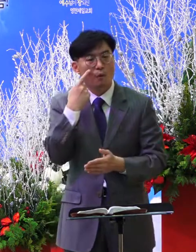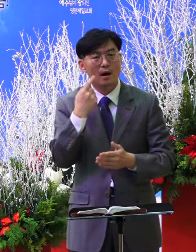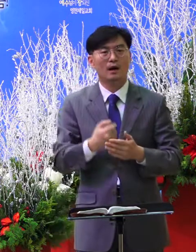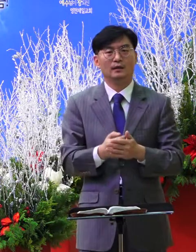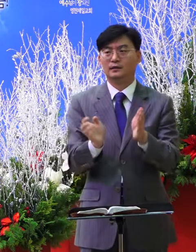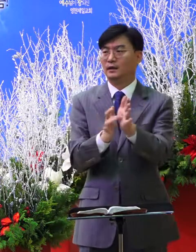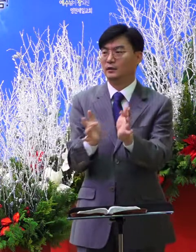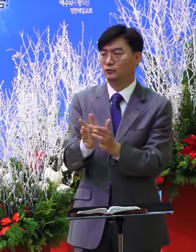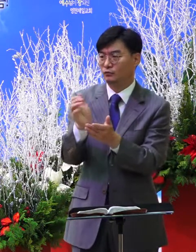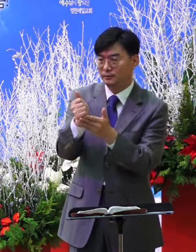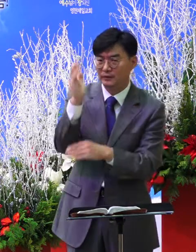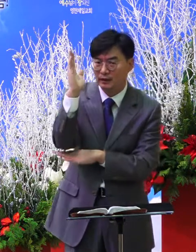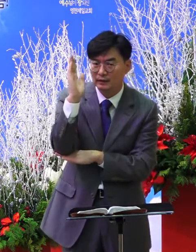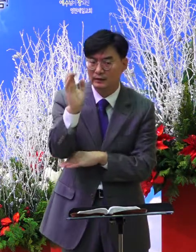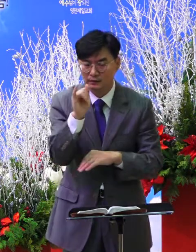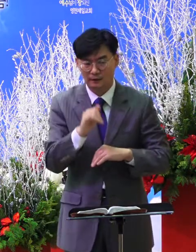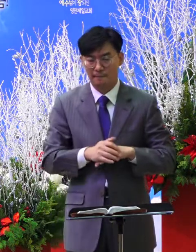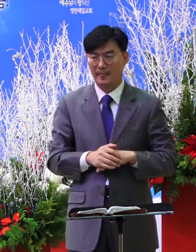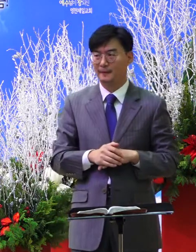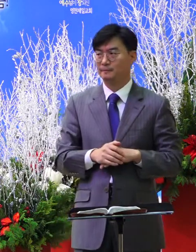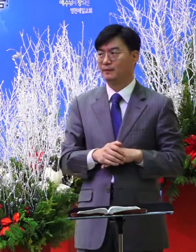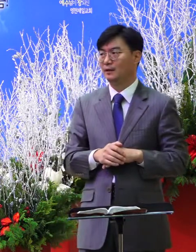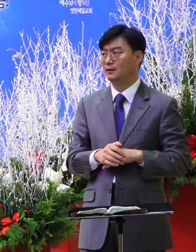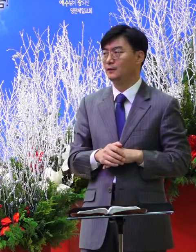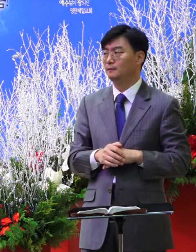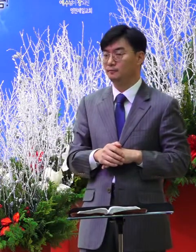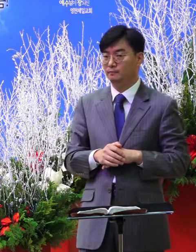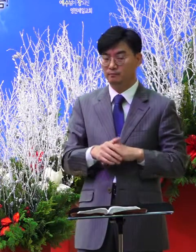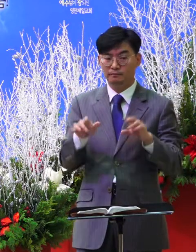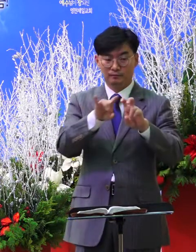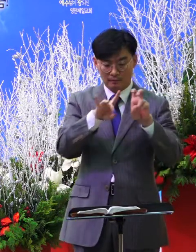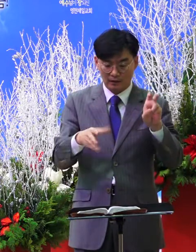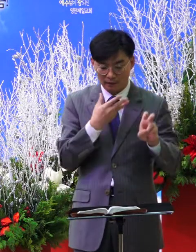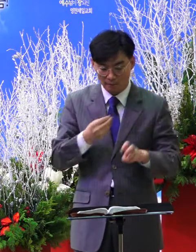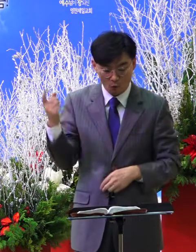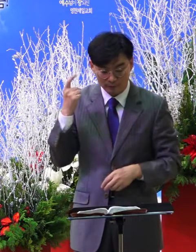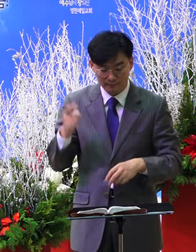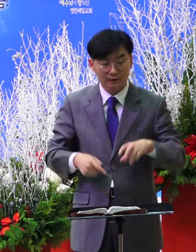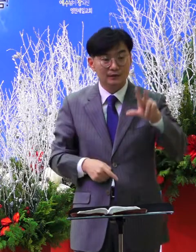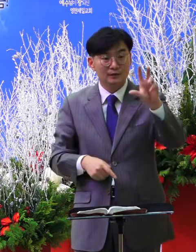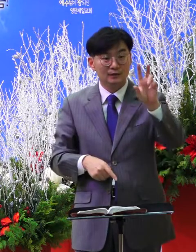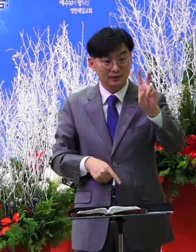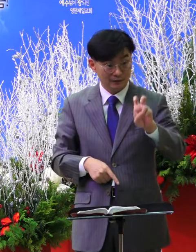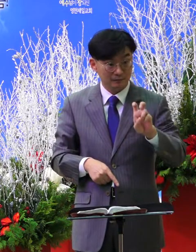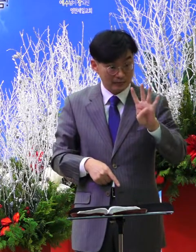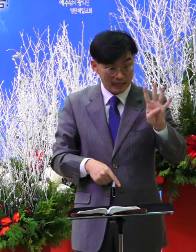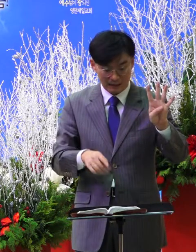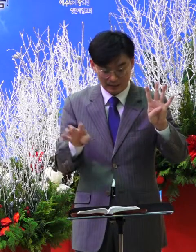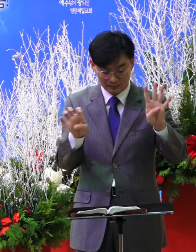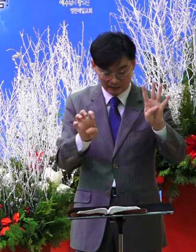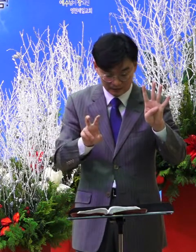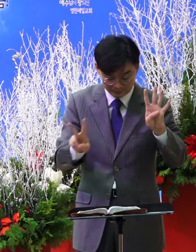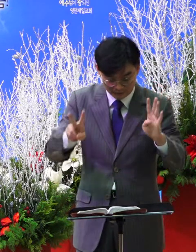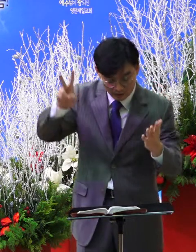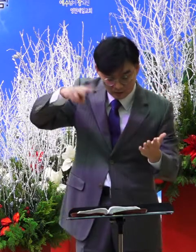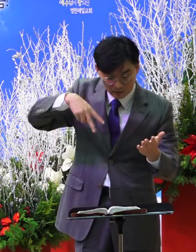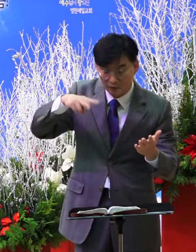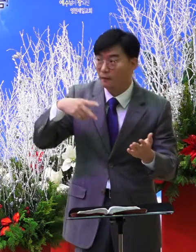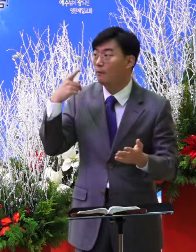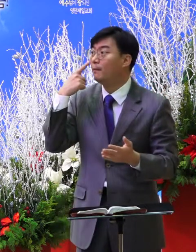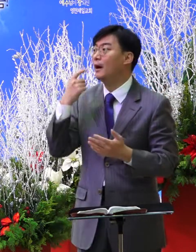예수님이 말씀하셨는데 여러분 한번 같이 읽어보겠습니다. 마태복음 24장 42절 말씀을 자막을 보내